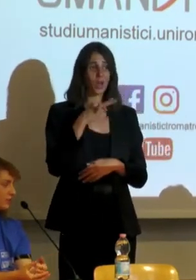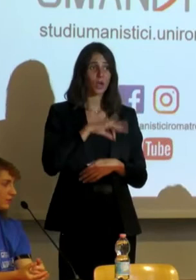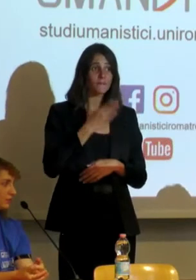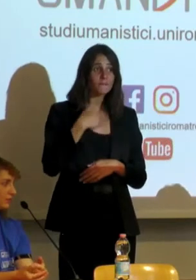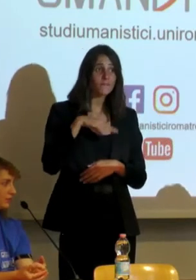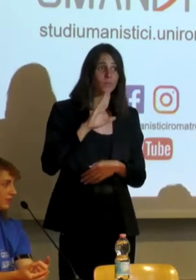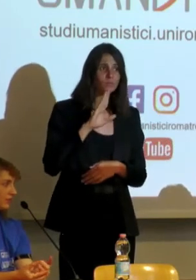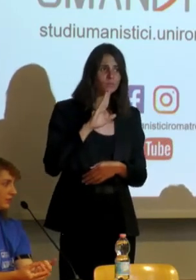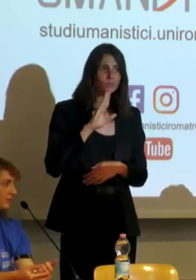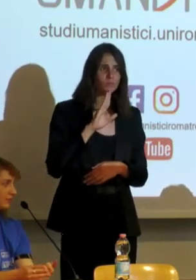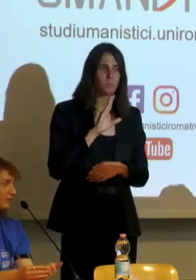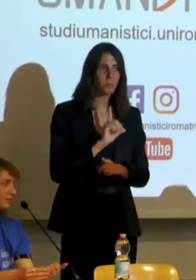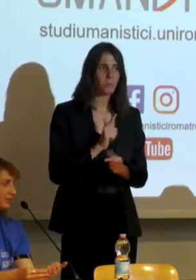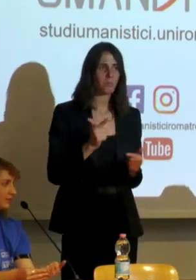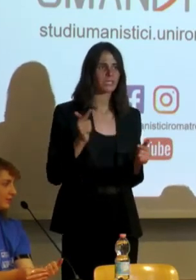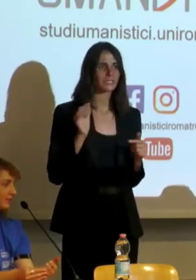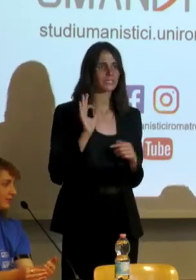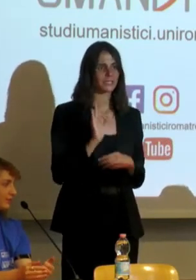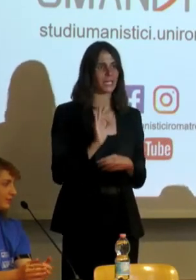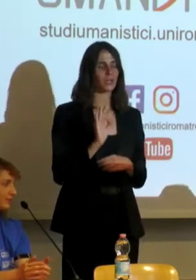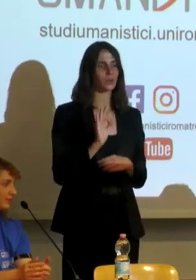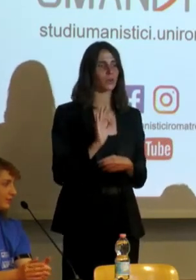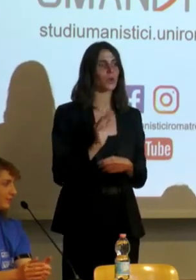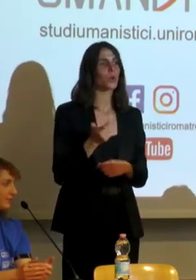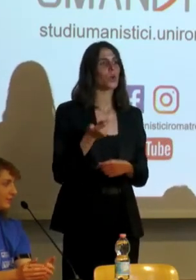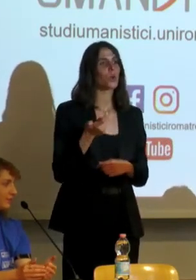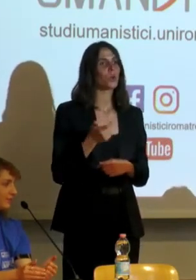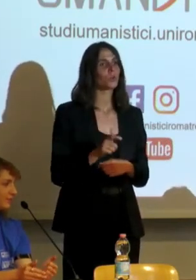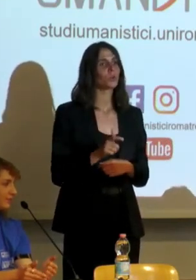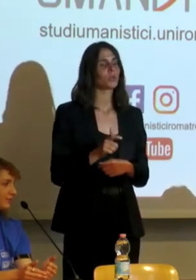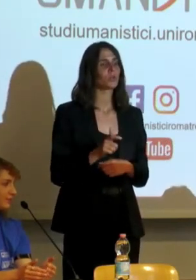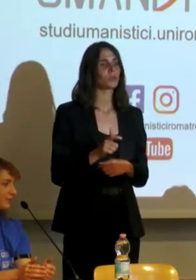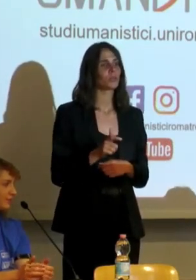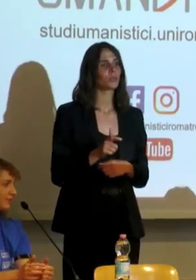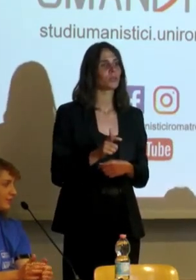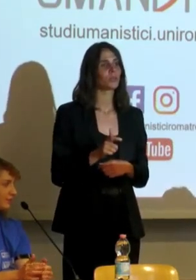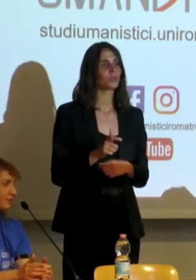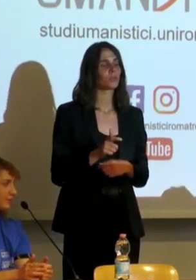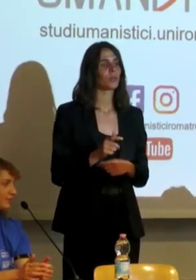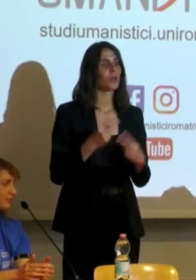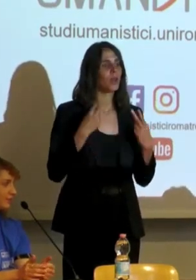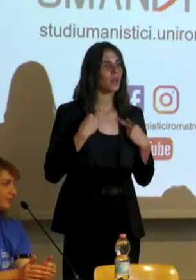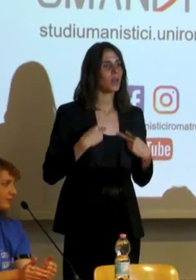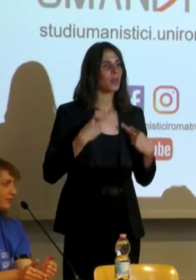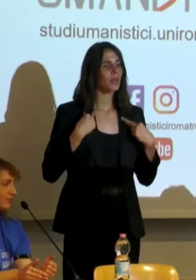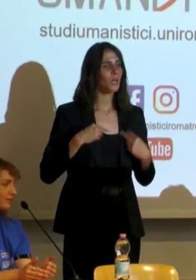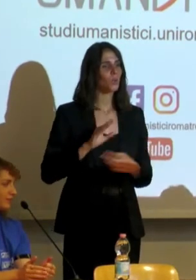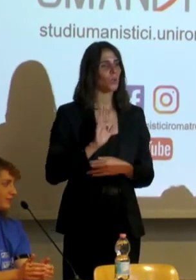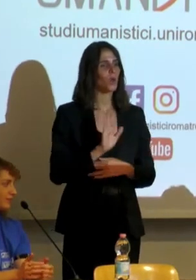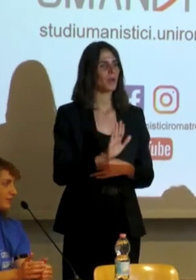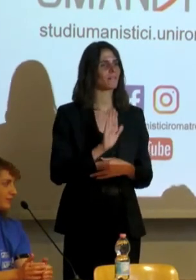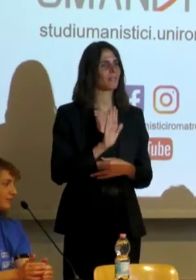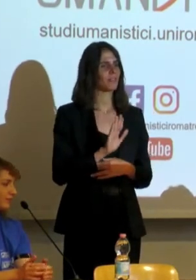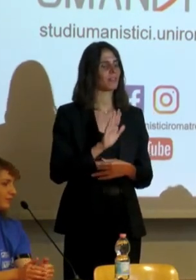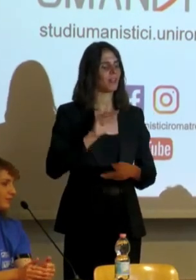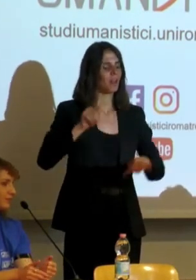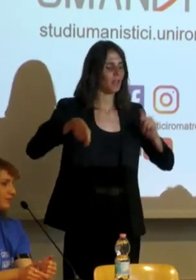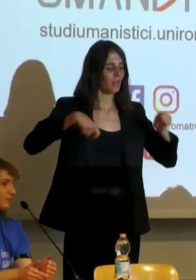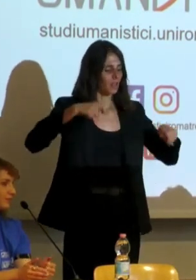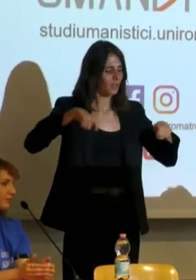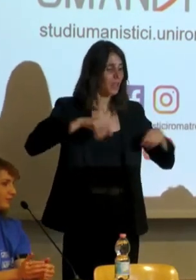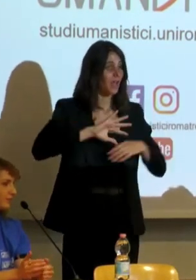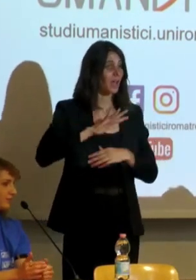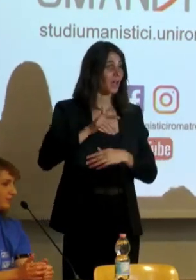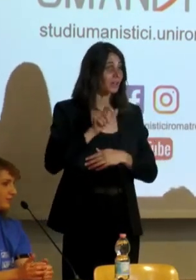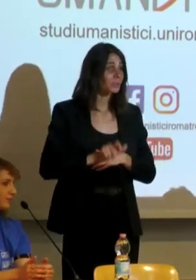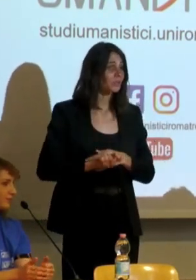poi farai in modo, come dire, lascerai che la tua vita sarà scelta da qualcun altro.